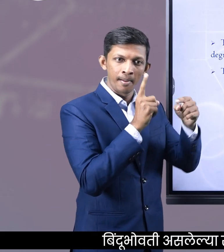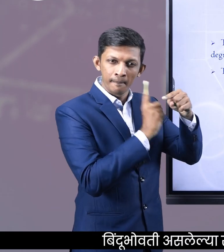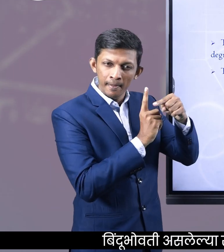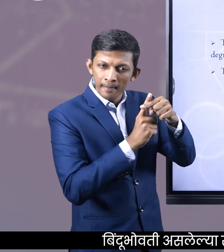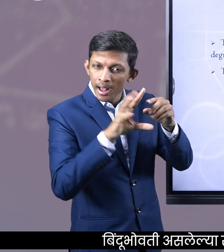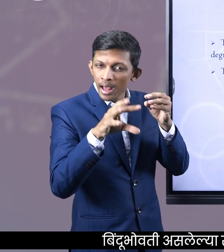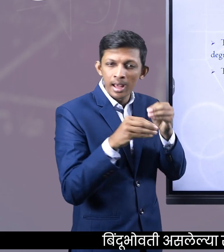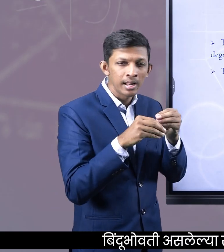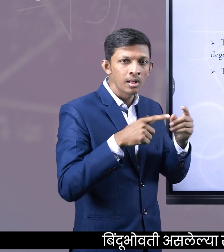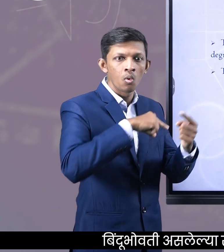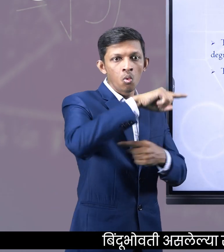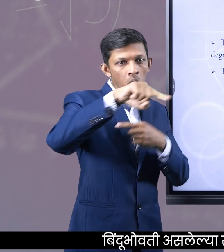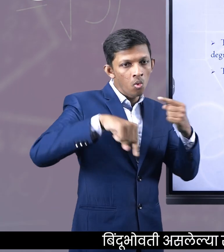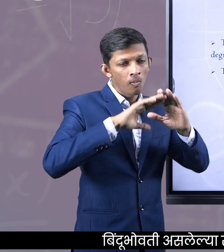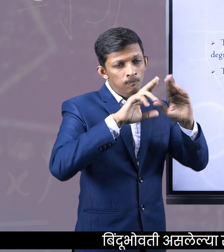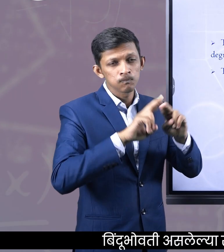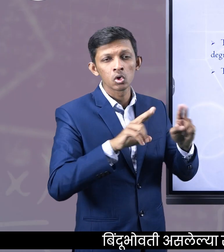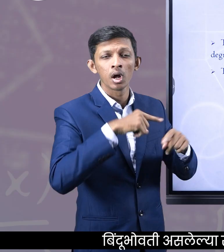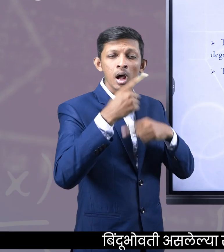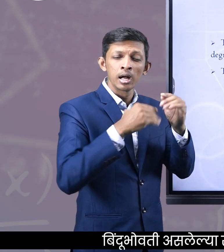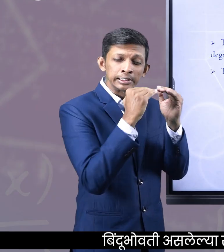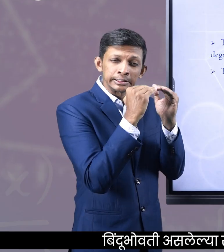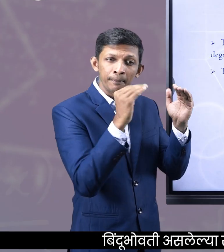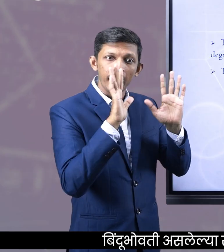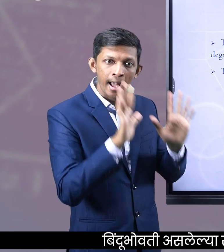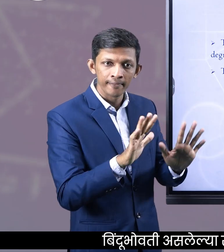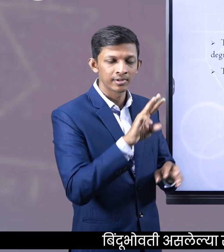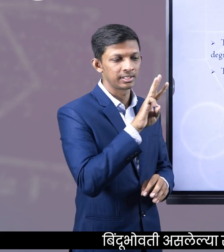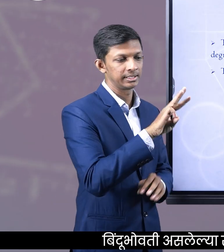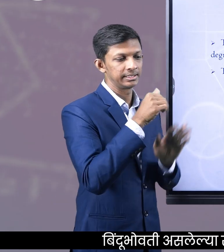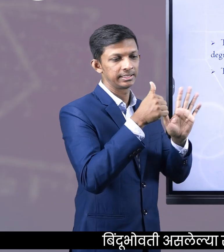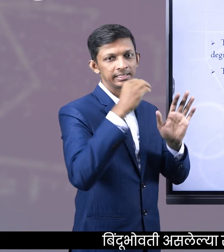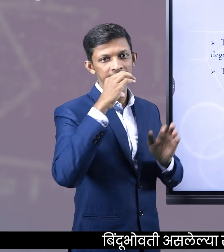बिंदूभोवती असलेल्या सर्व कोनांची बेरीज नेहमी 360 अंश असते.